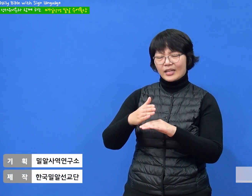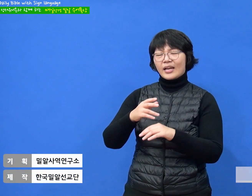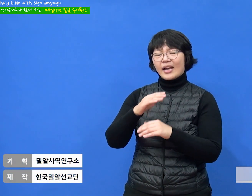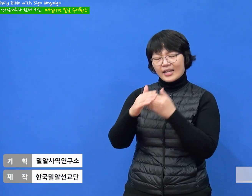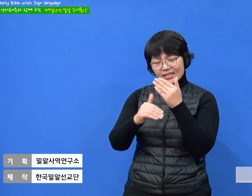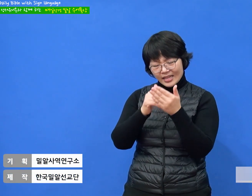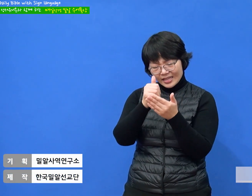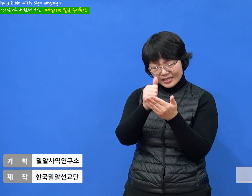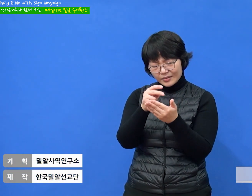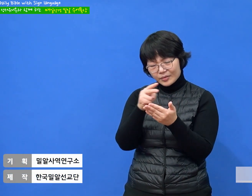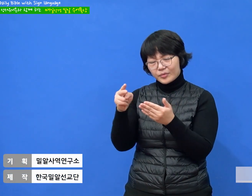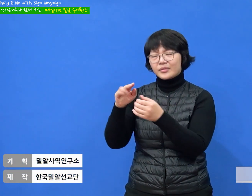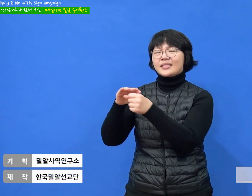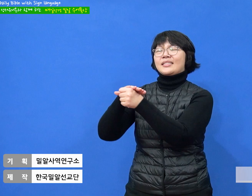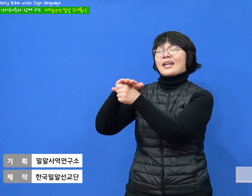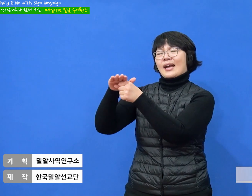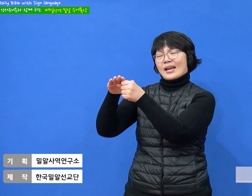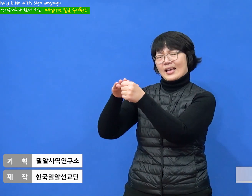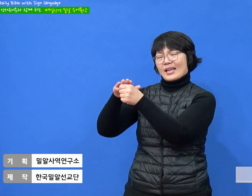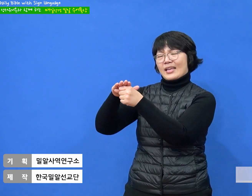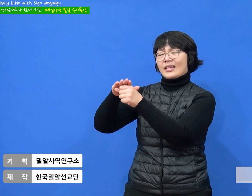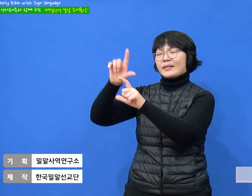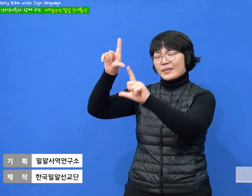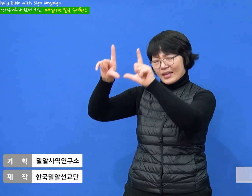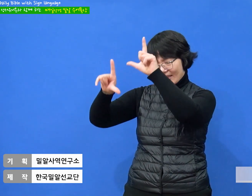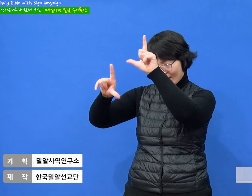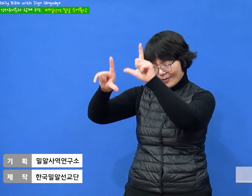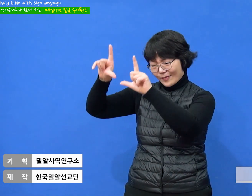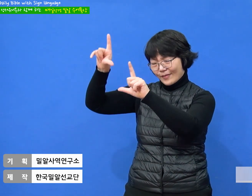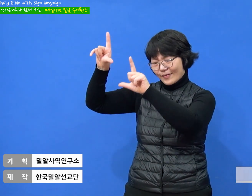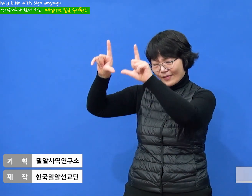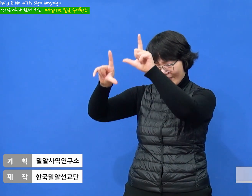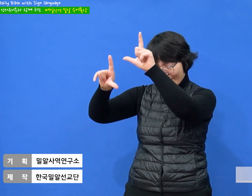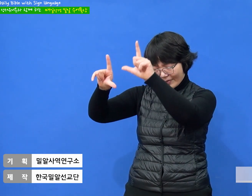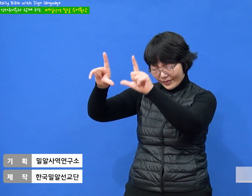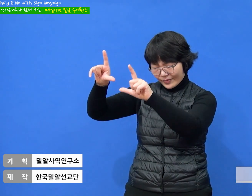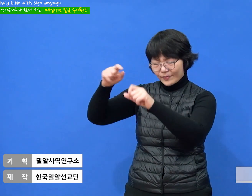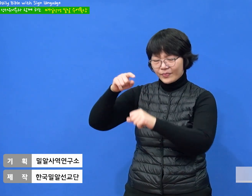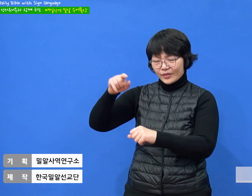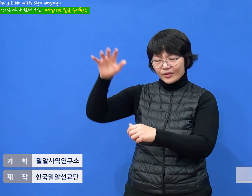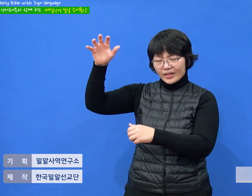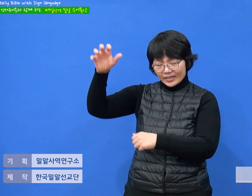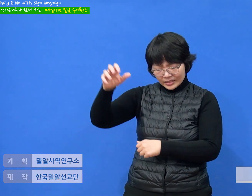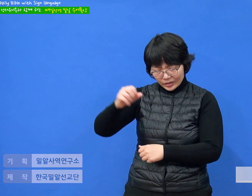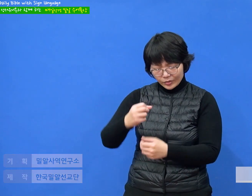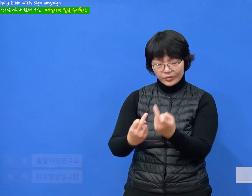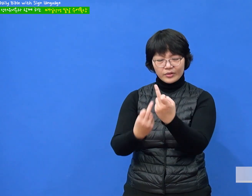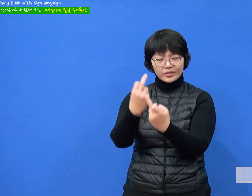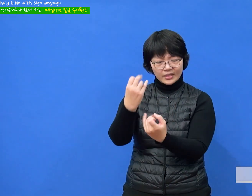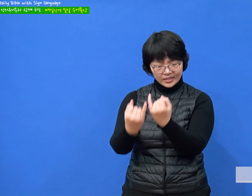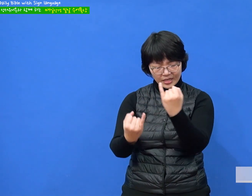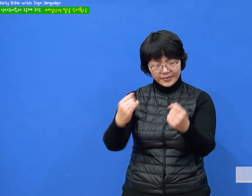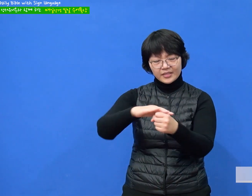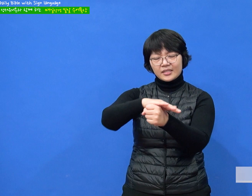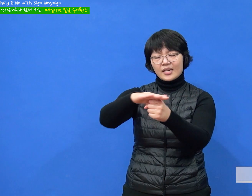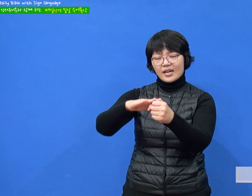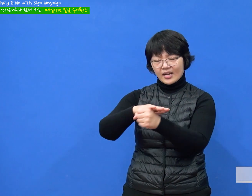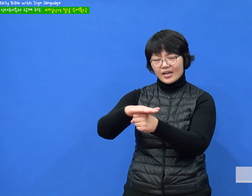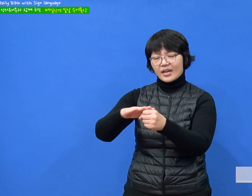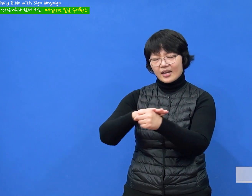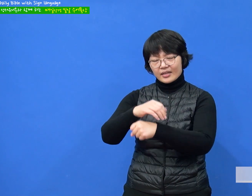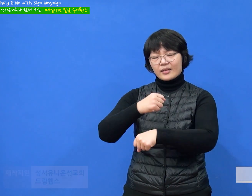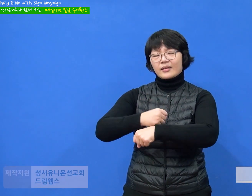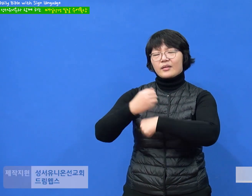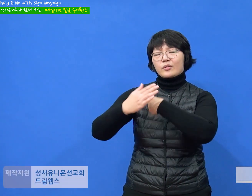하나님이 보이시고 주신 그 사랑으로 하나님의 백성을 사랑하게 하옵소서. 우리가 사랑한 것이